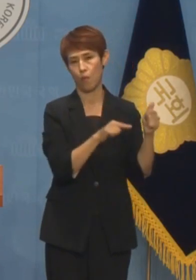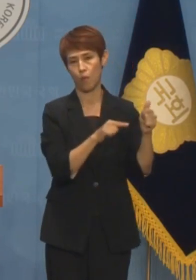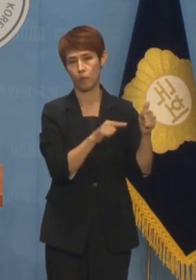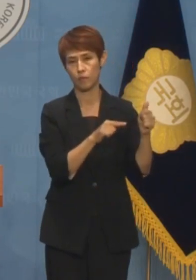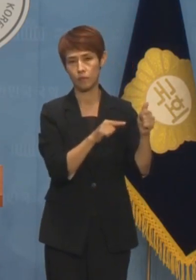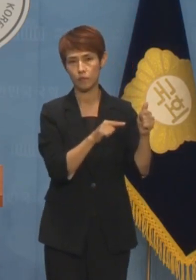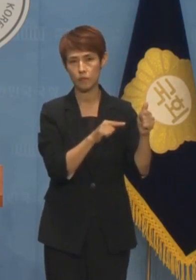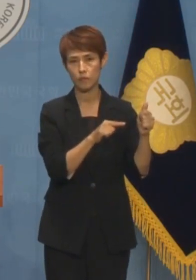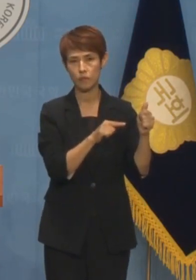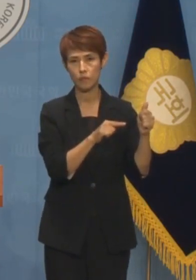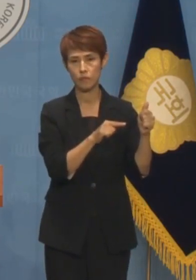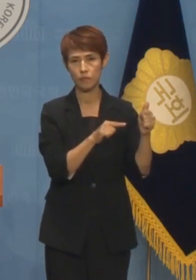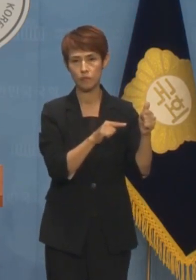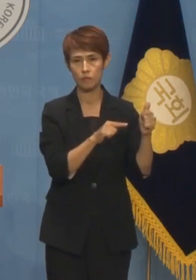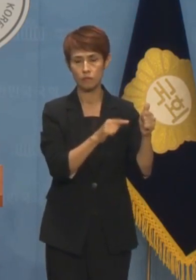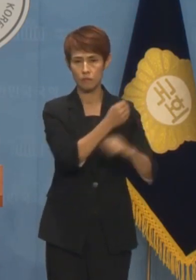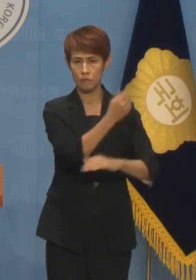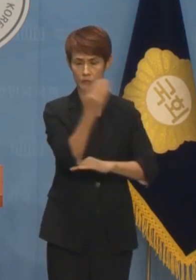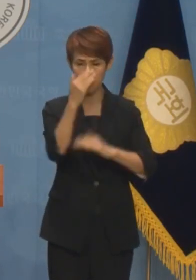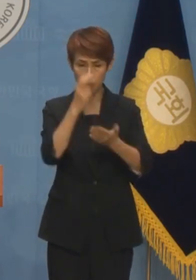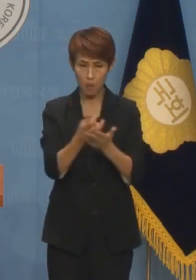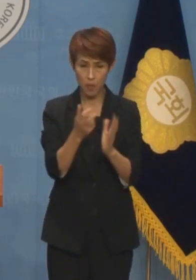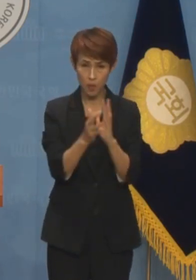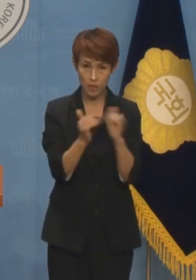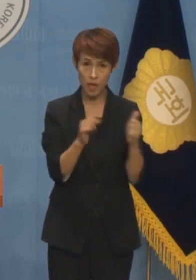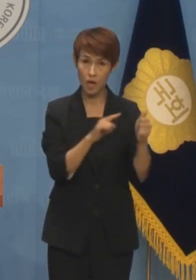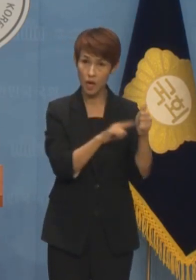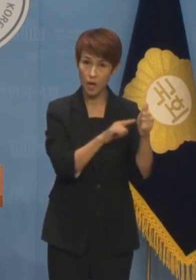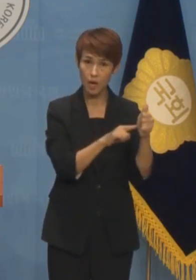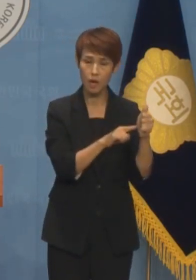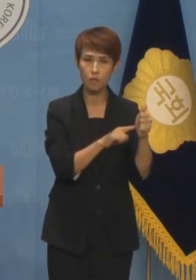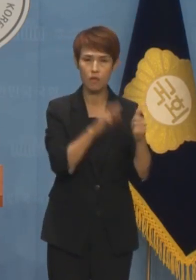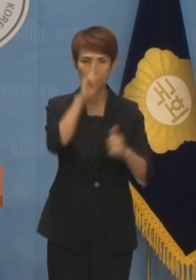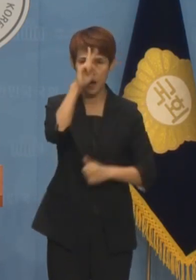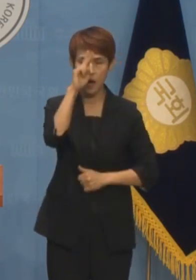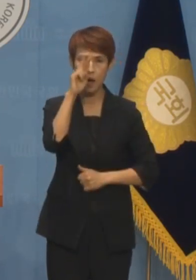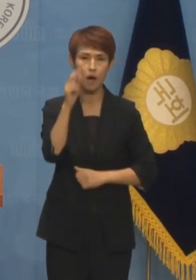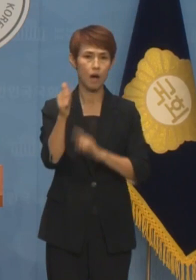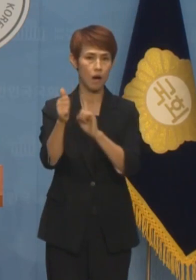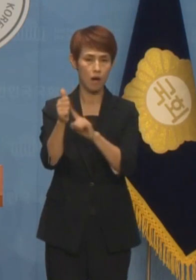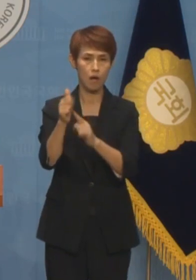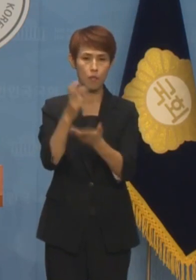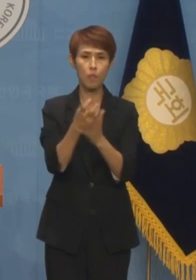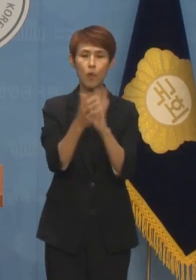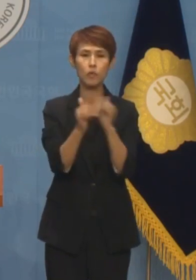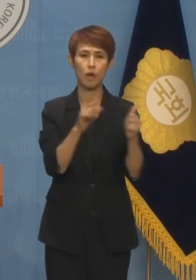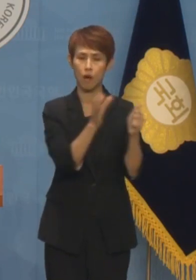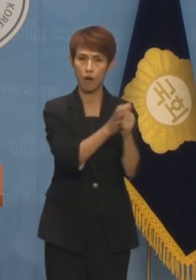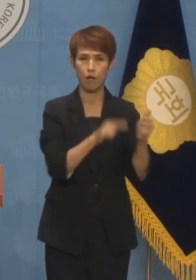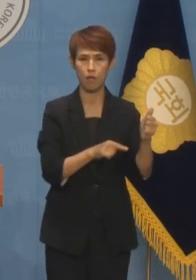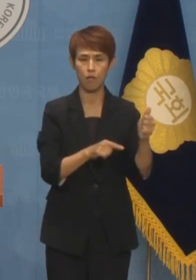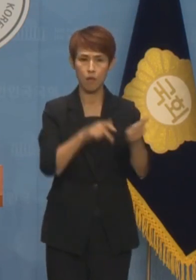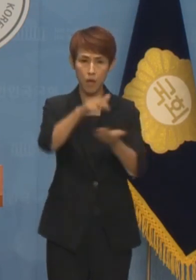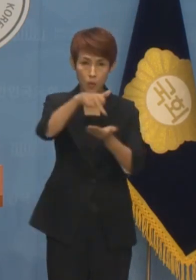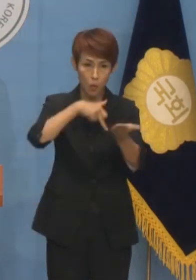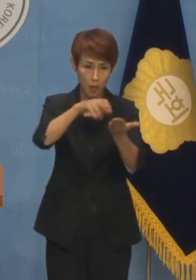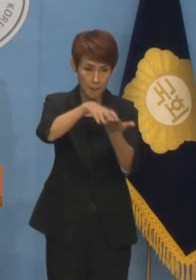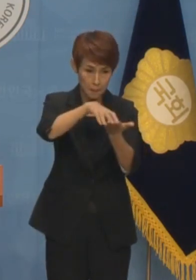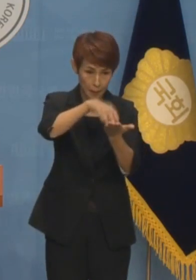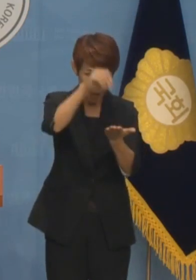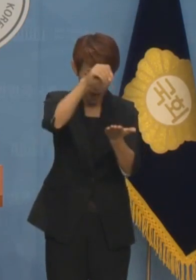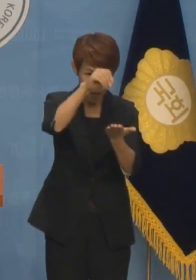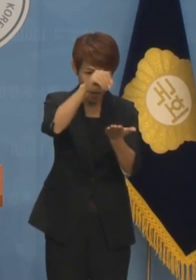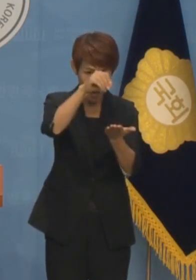그런데 보도에 등장한 변호사 CC 현재 박정은 대령의 변호인이 해당 카톡 캡처본을